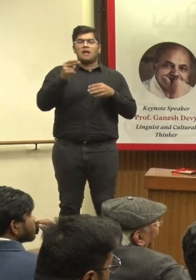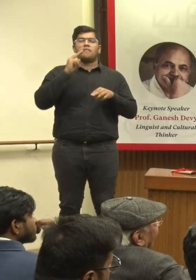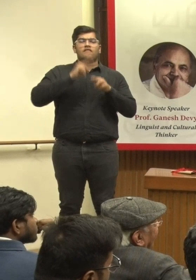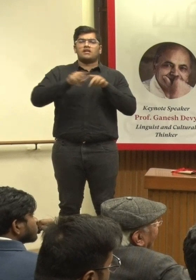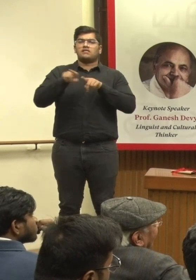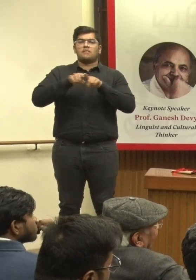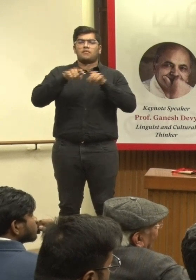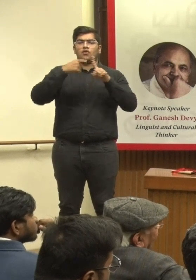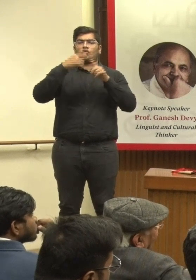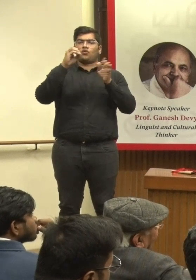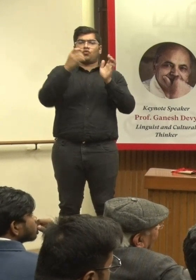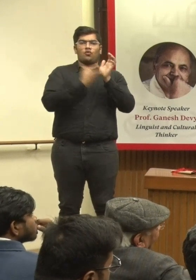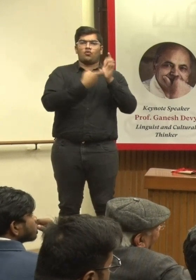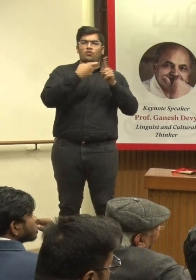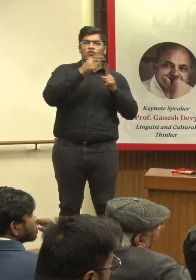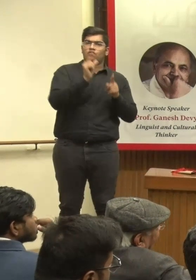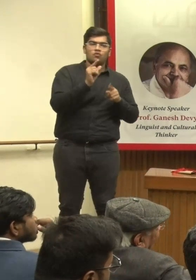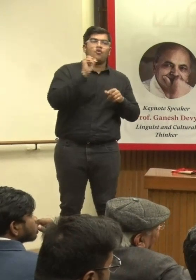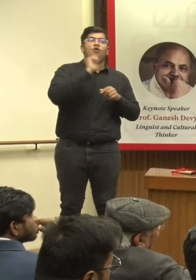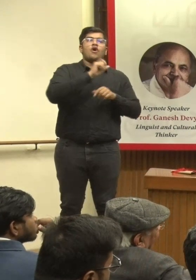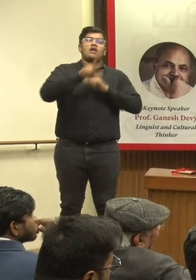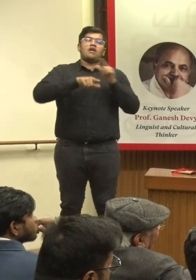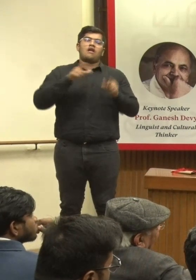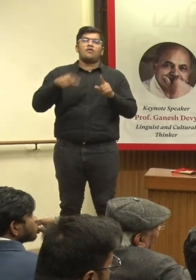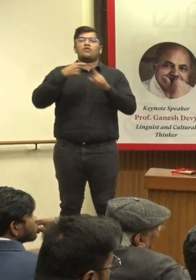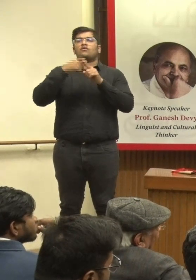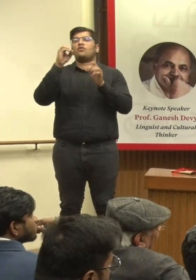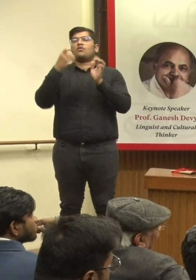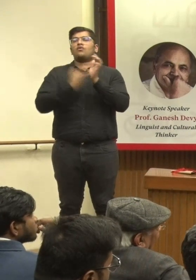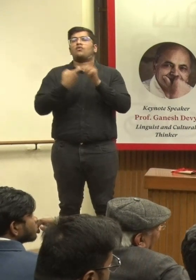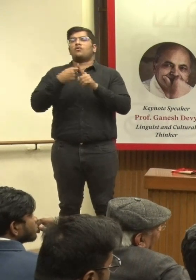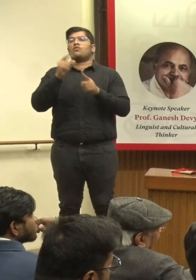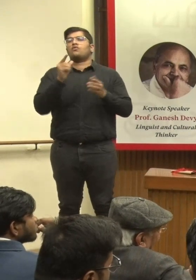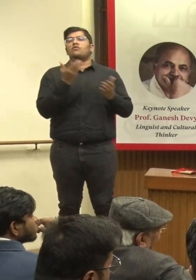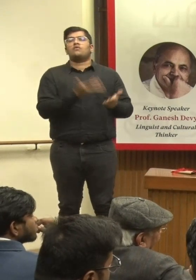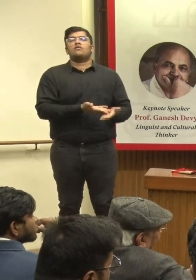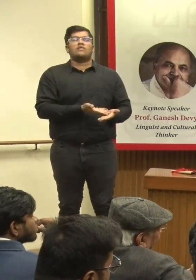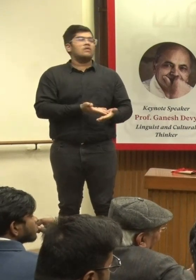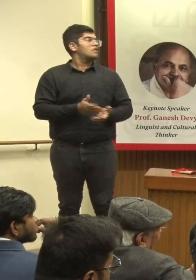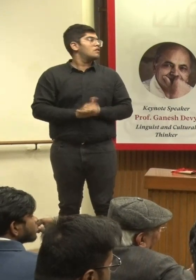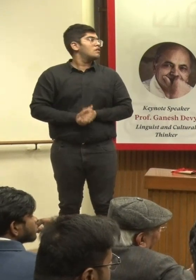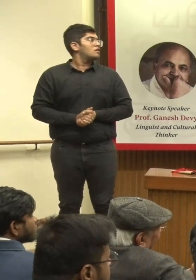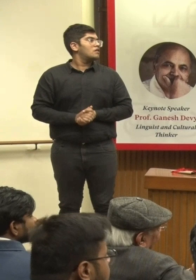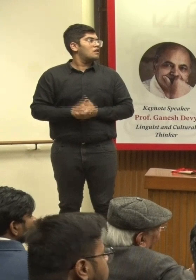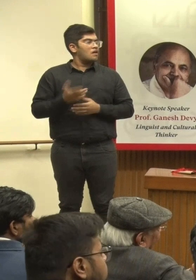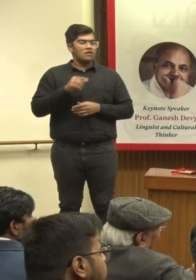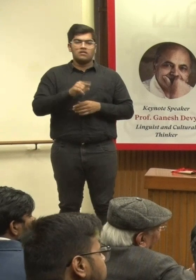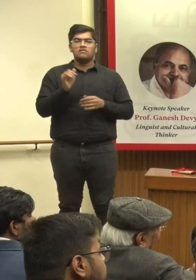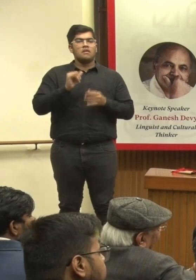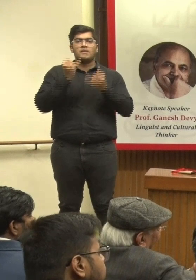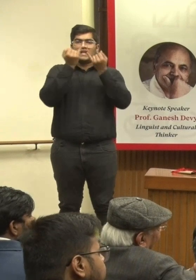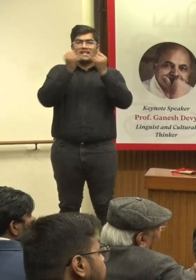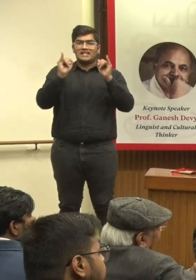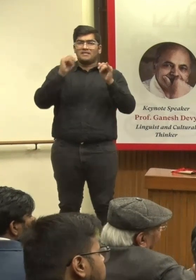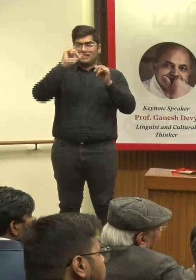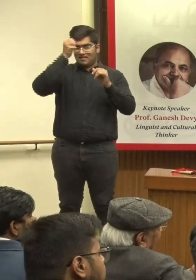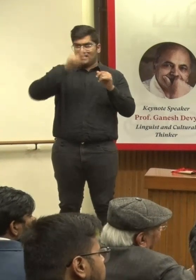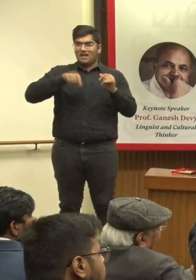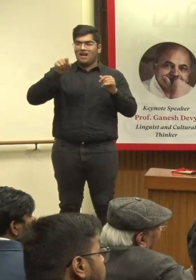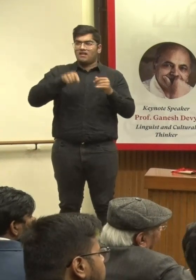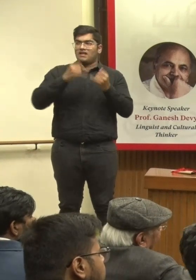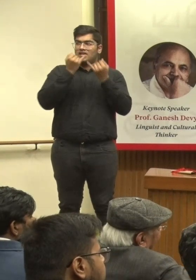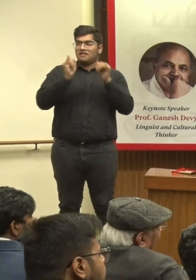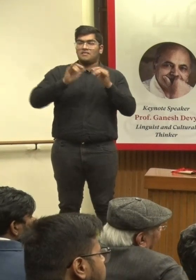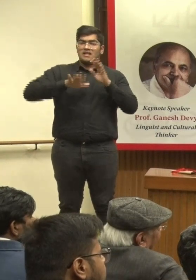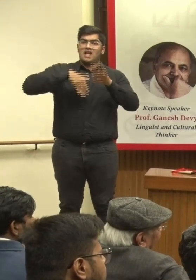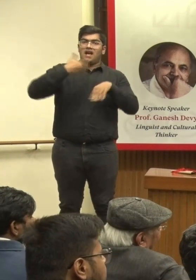आँख बंद करके उनकी भाषा का नाम इतना ही, I mean, not just that, but after independence, when the tribes had to be